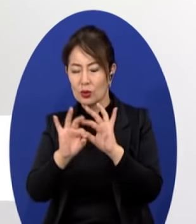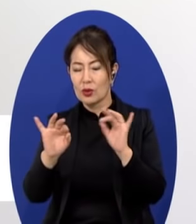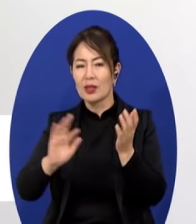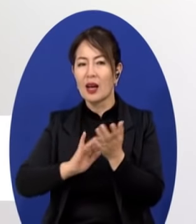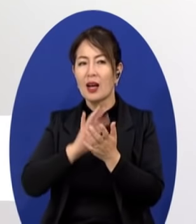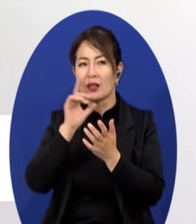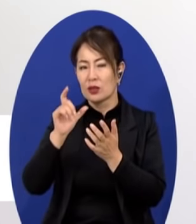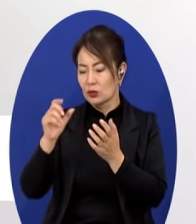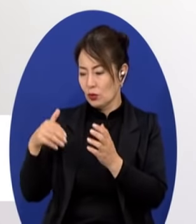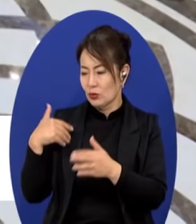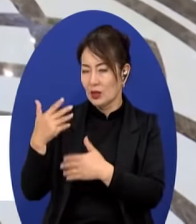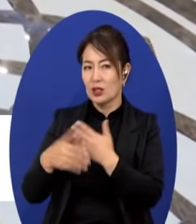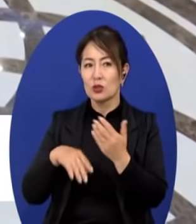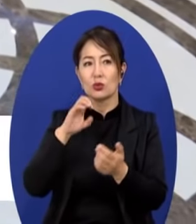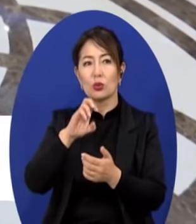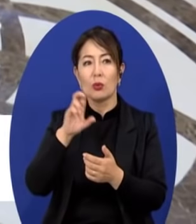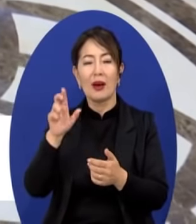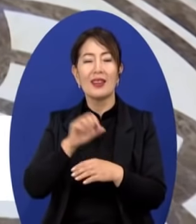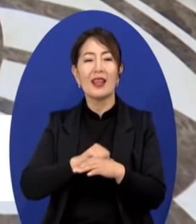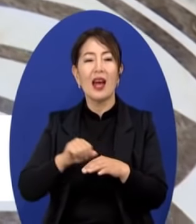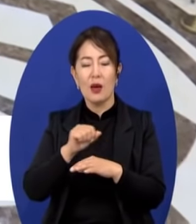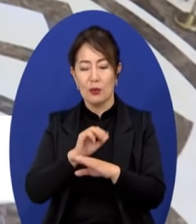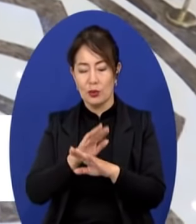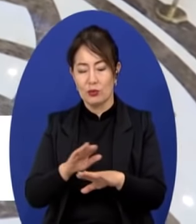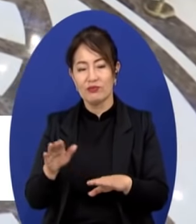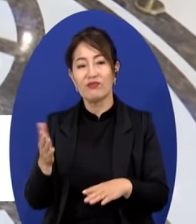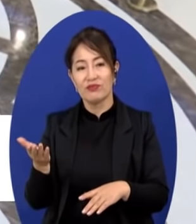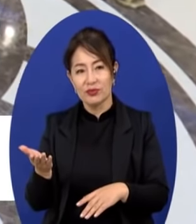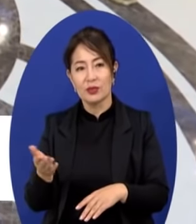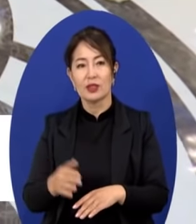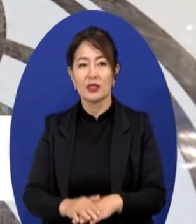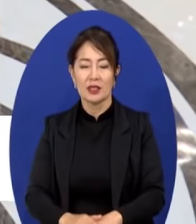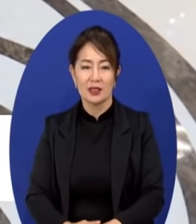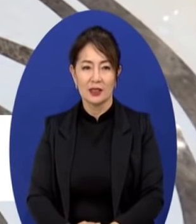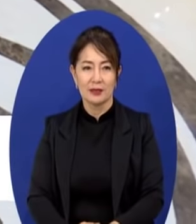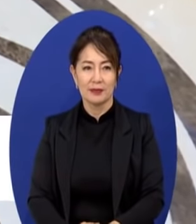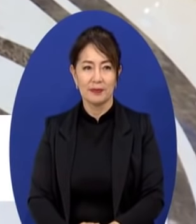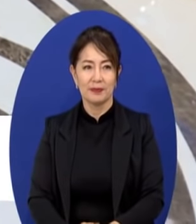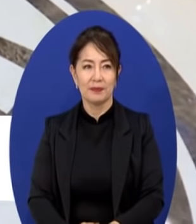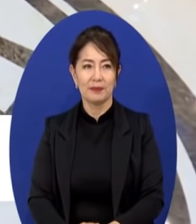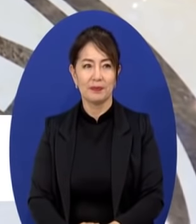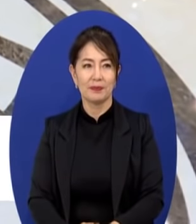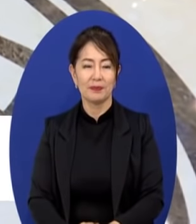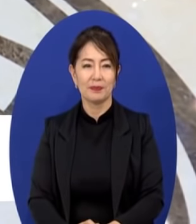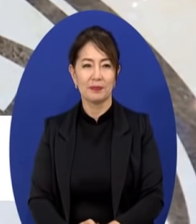зураачд төрөн гарсан Сүхбаатар аймгийн уугуул билээ гэсэн байлаа.